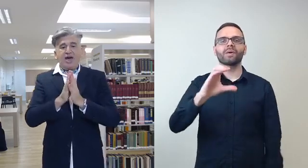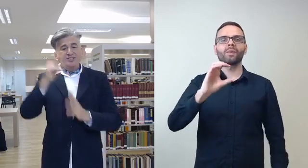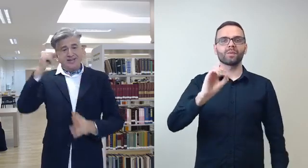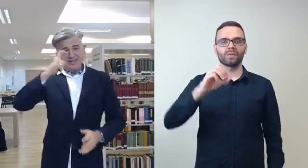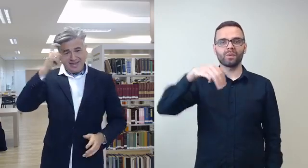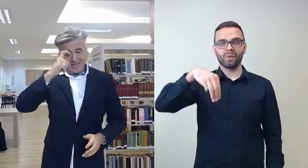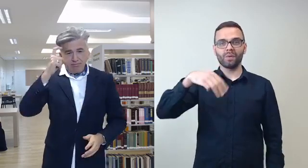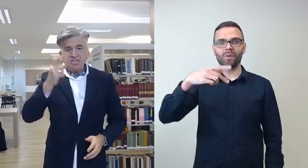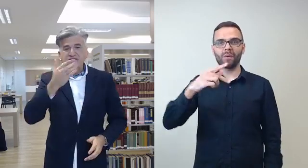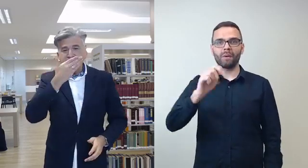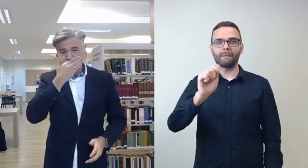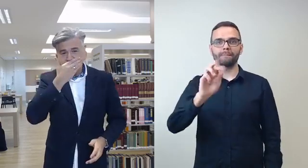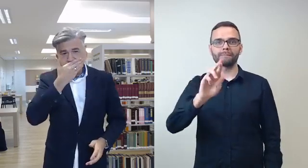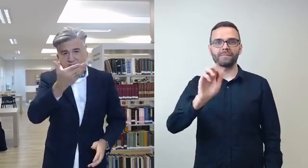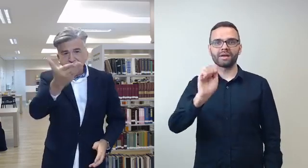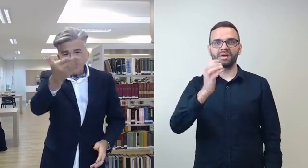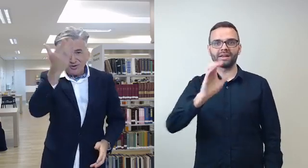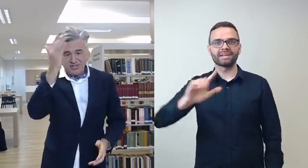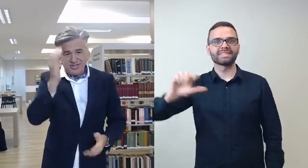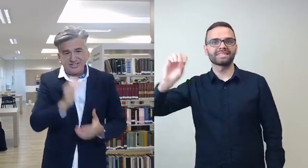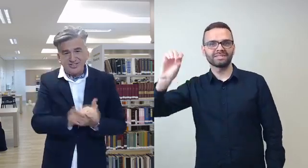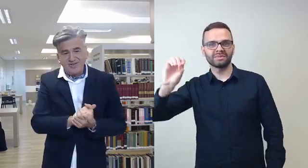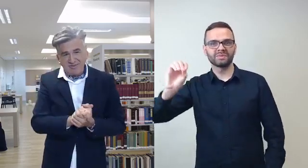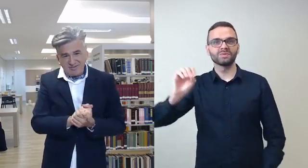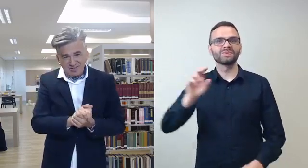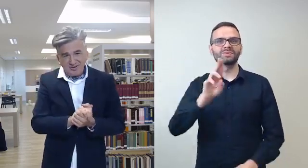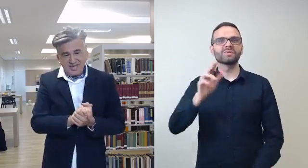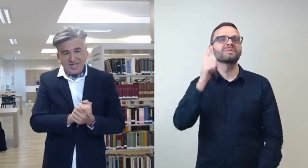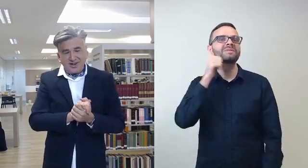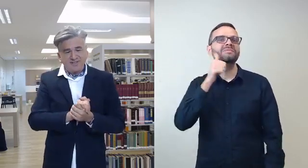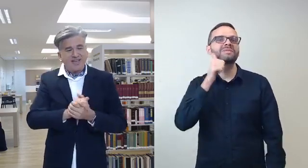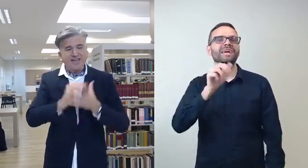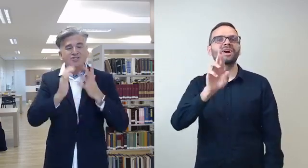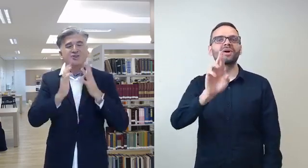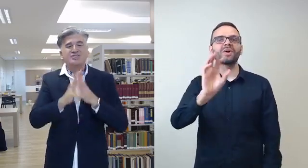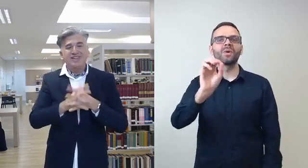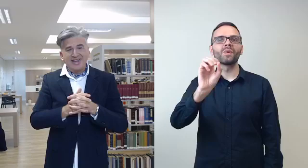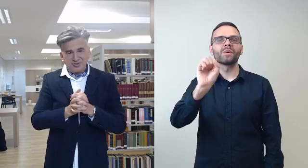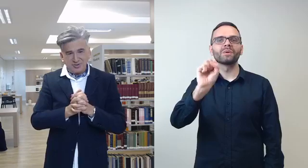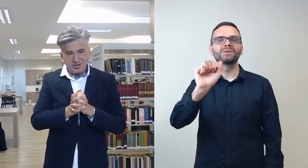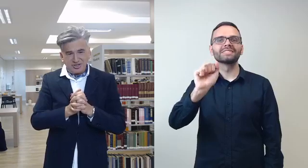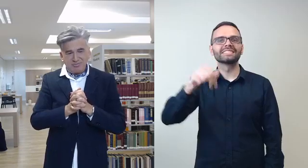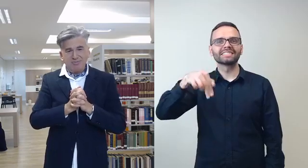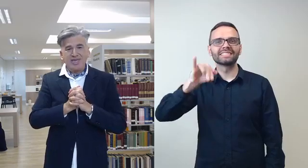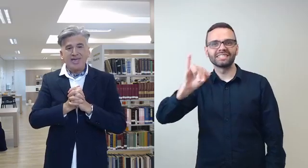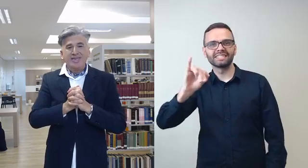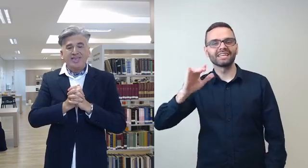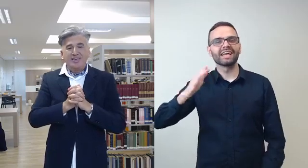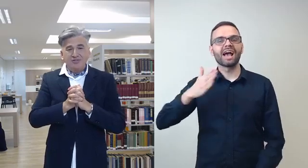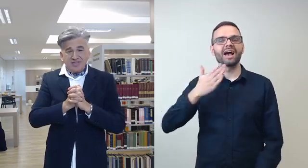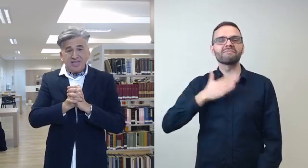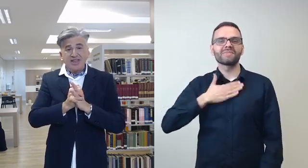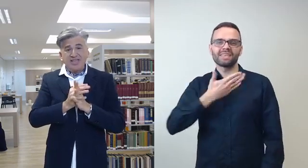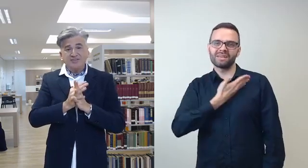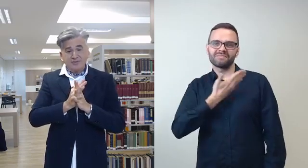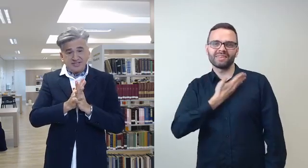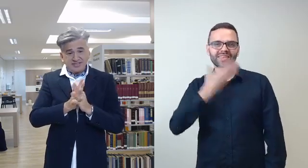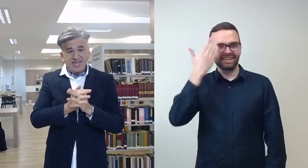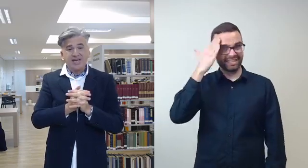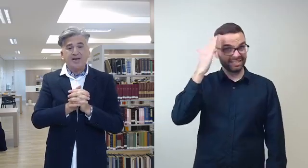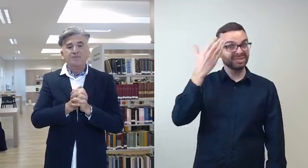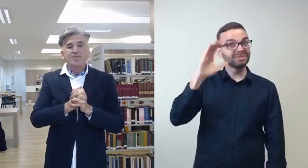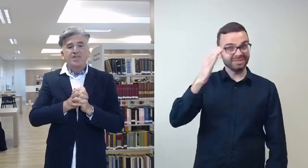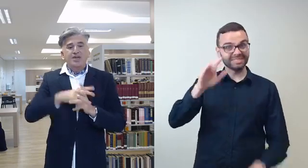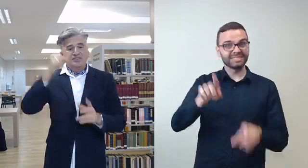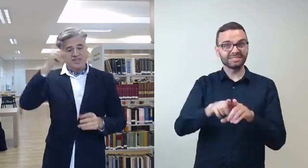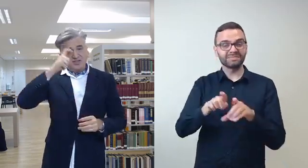a Rosani, né? Beijão aí para você, Rosani, se estiver me vendo. Nossa grande Rosani lá de Curitiba, minha ex-ovelha, né? Surda